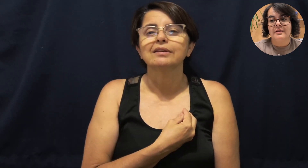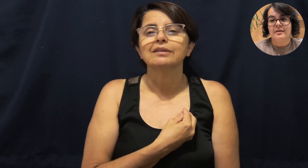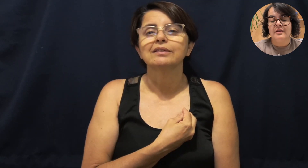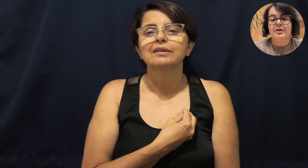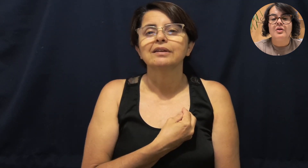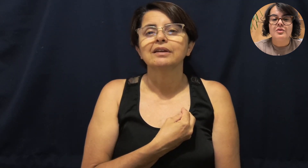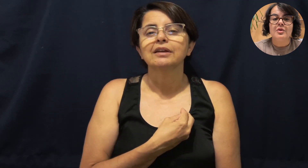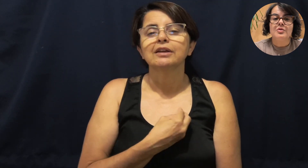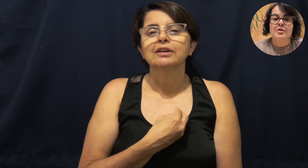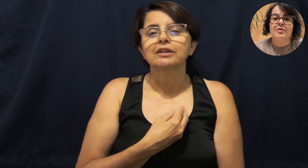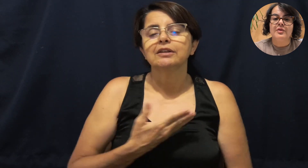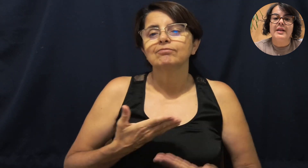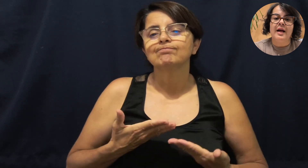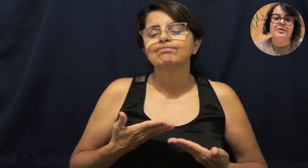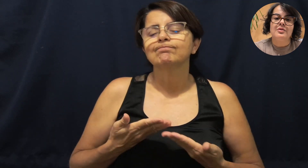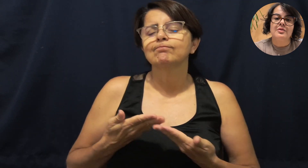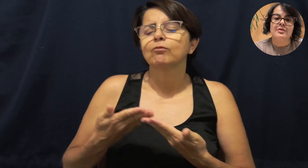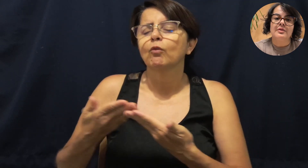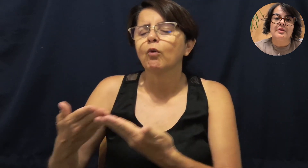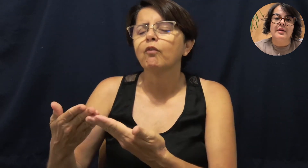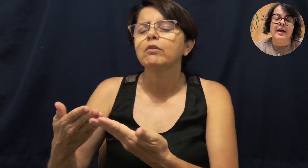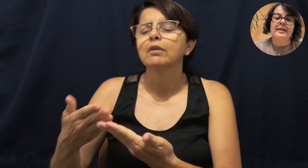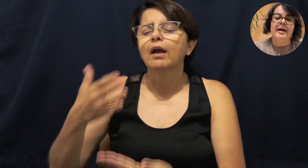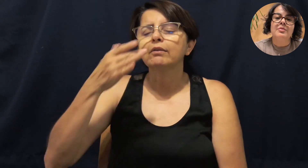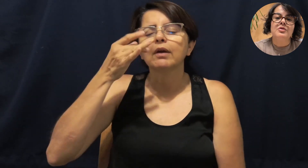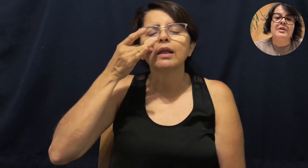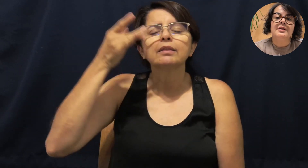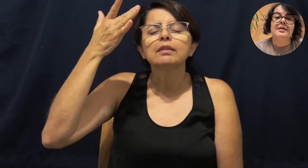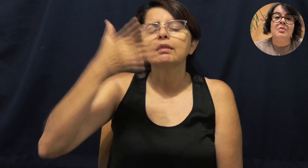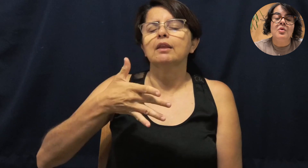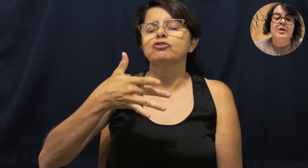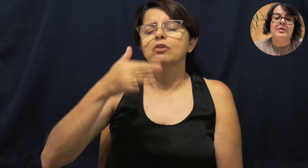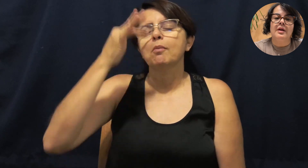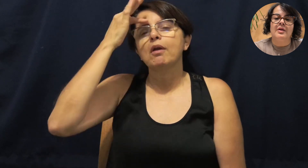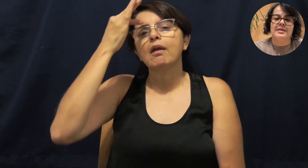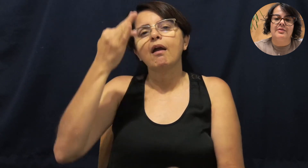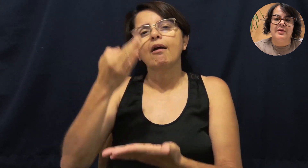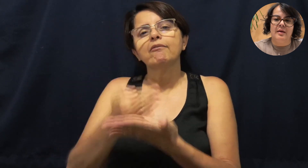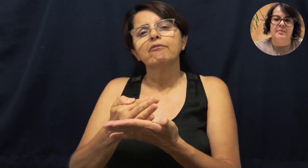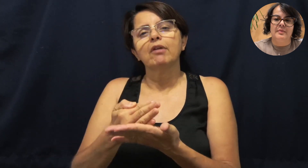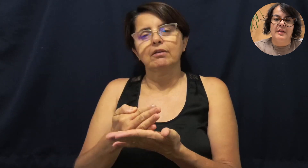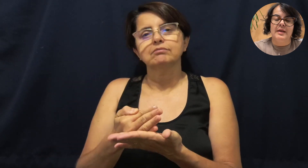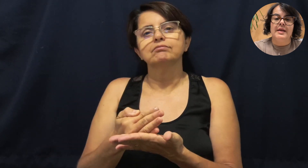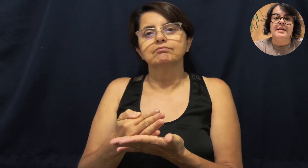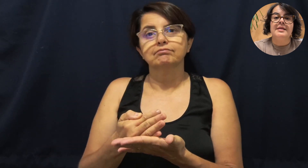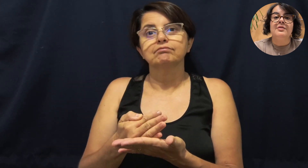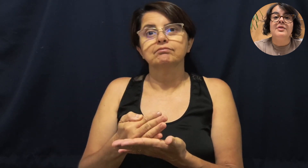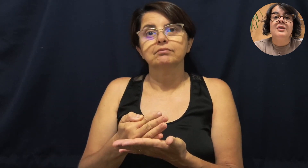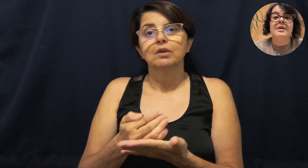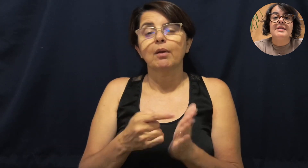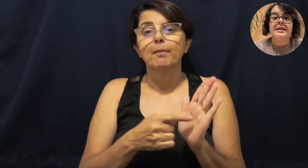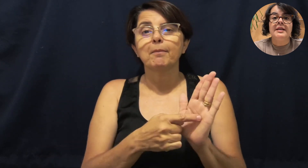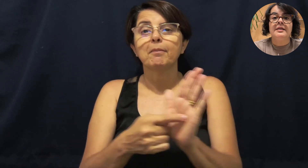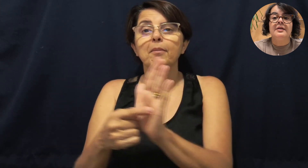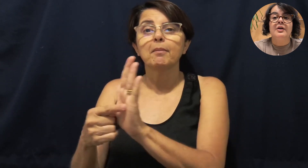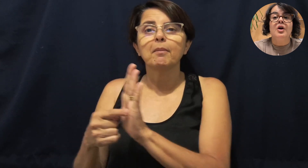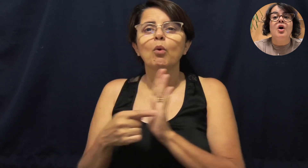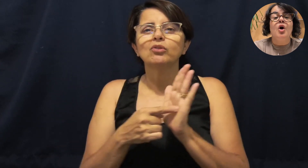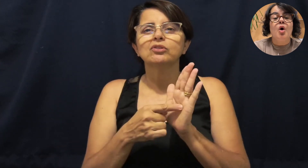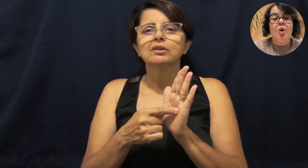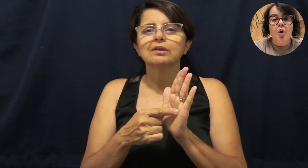vidas, que nós somos convidados a darmos o testemunho da nossa fé, servindo